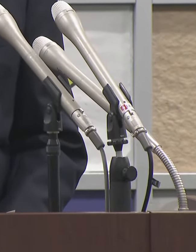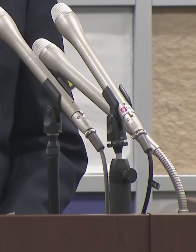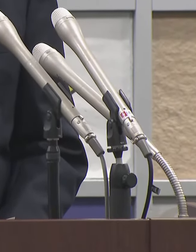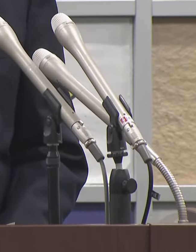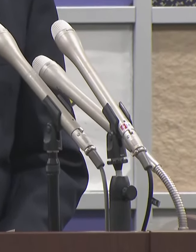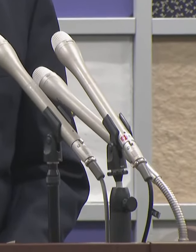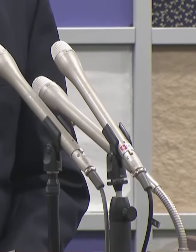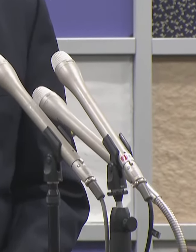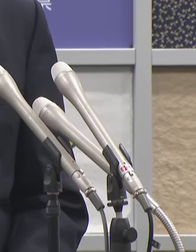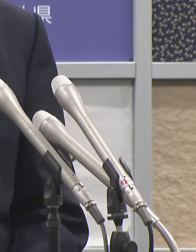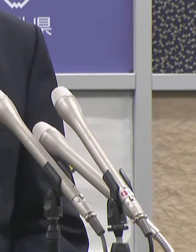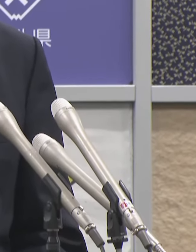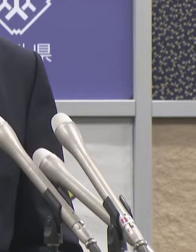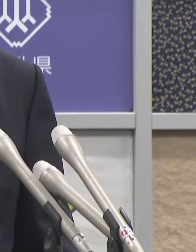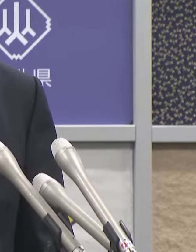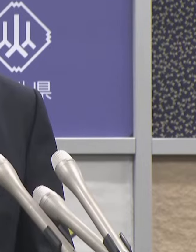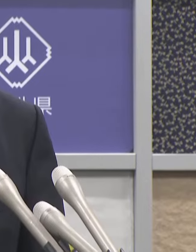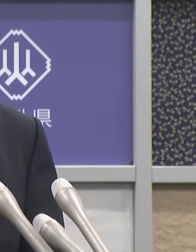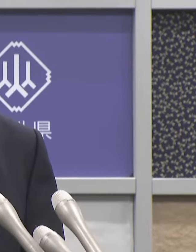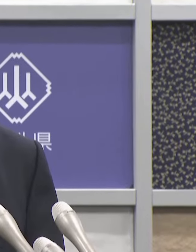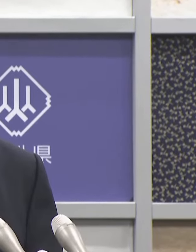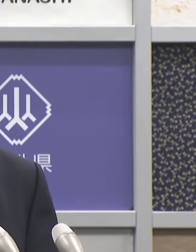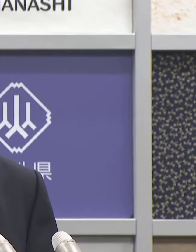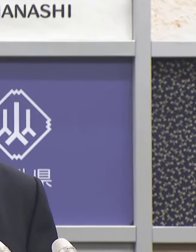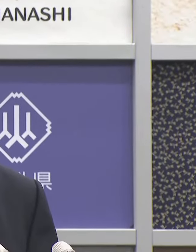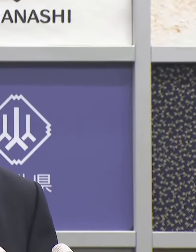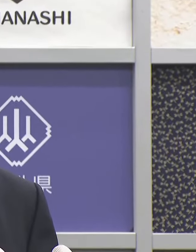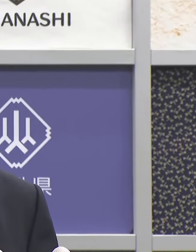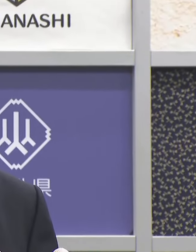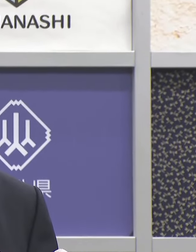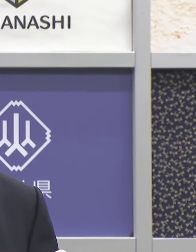ってはならないと思うんですけれども、これを具体的に